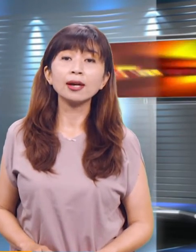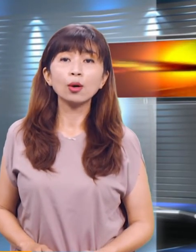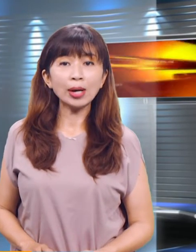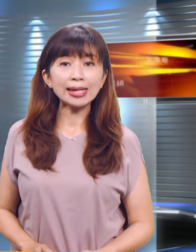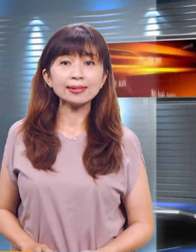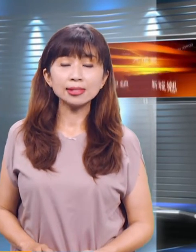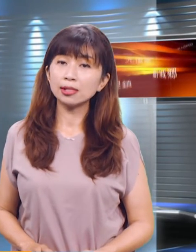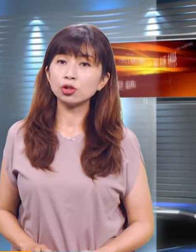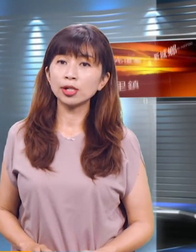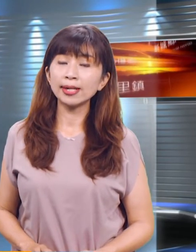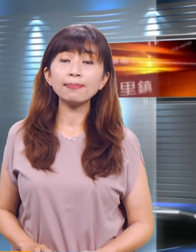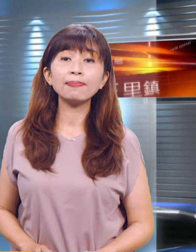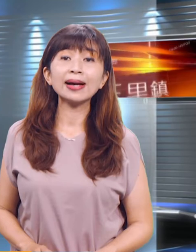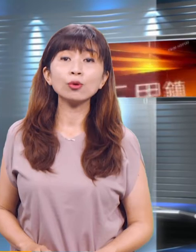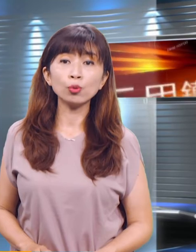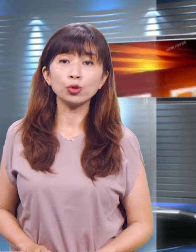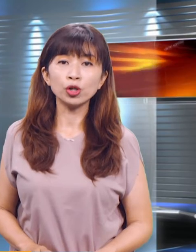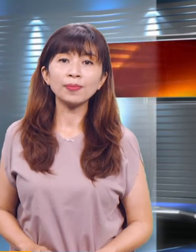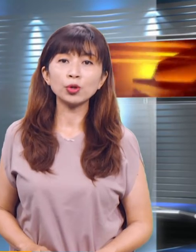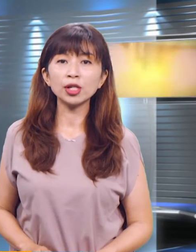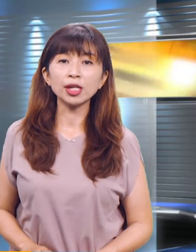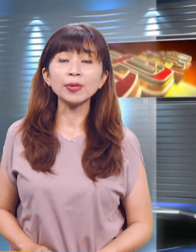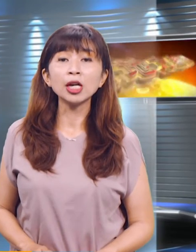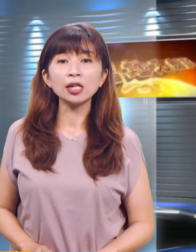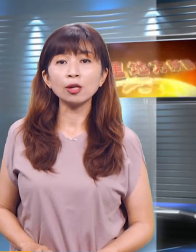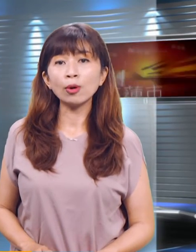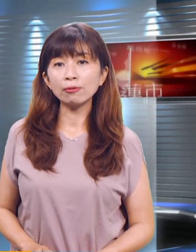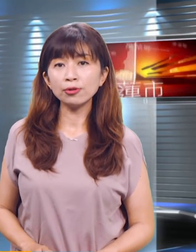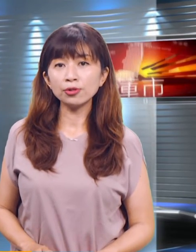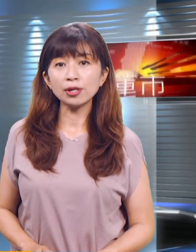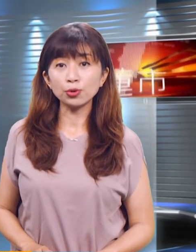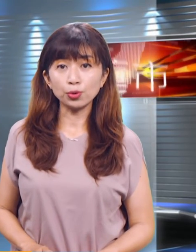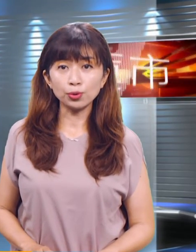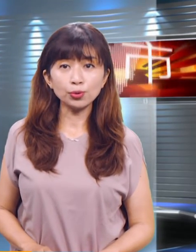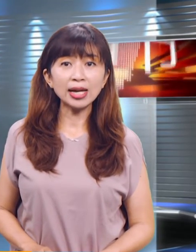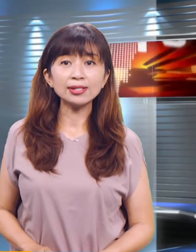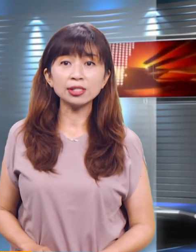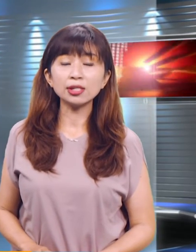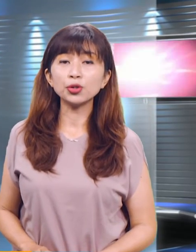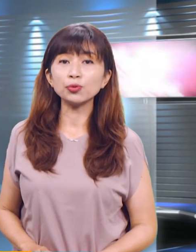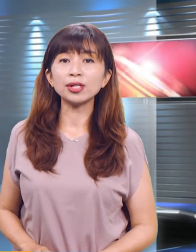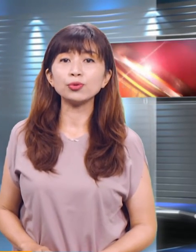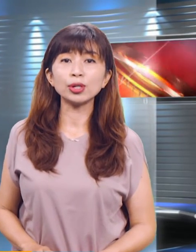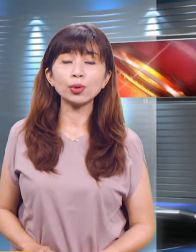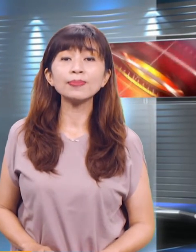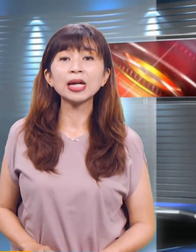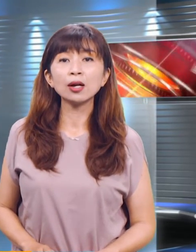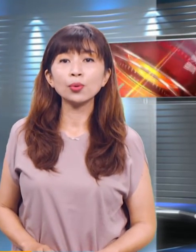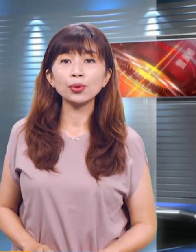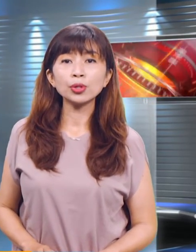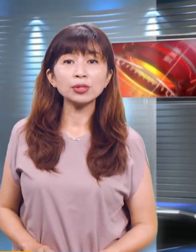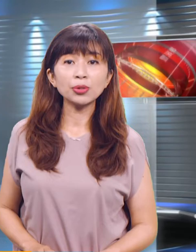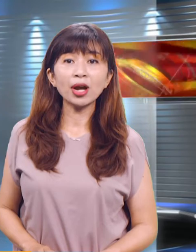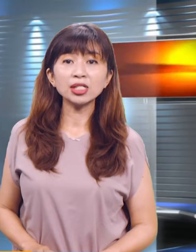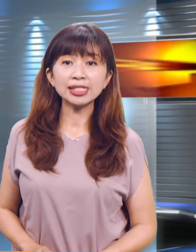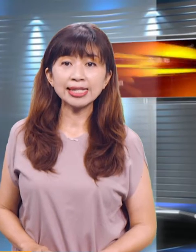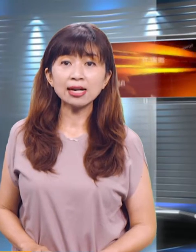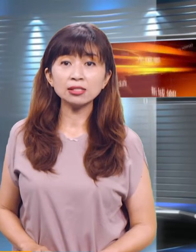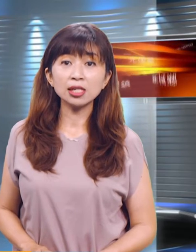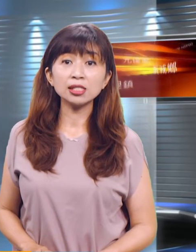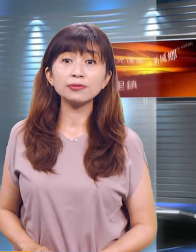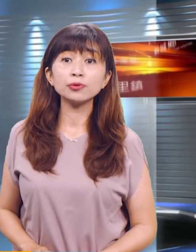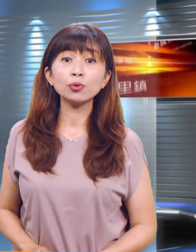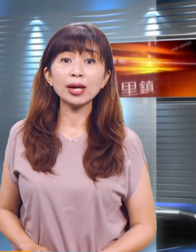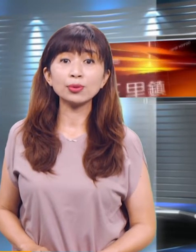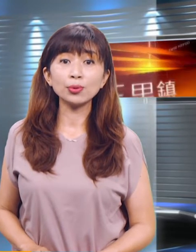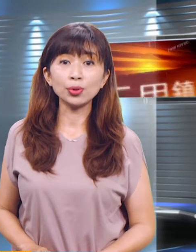5221例，花莲新增了151名确诊，以黄昏市场群聚案新增15人最多。呼吁从4月21号